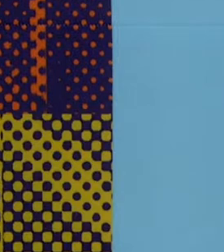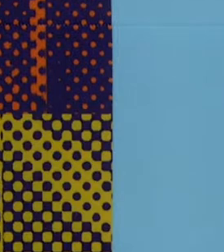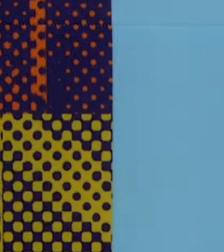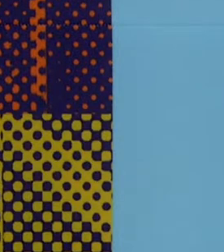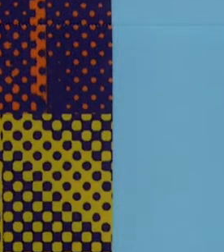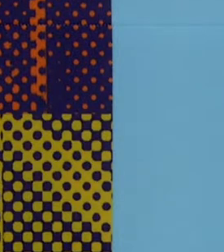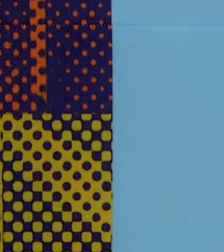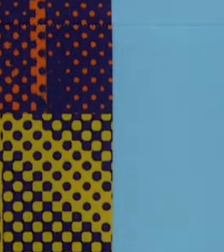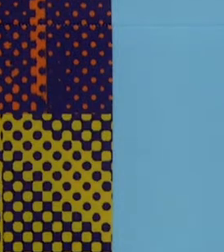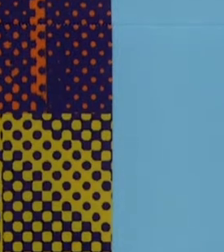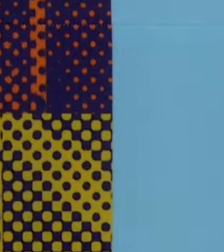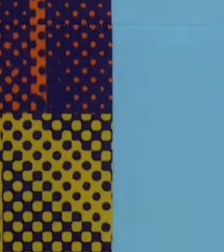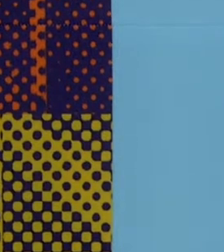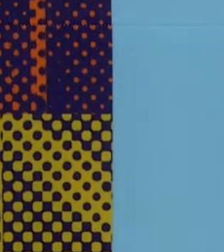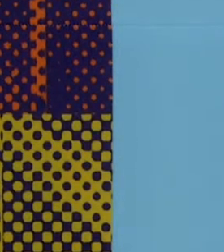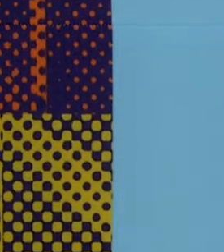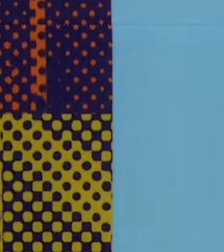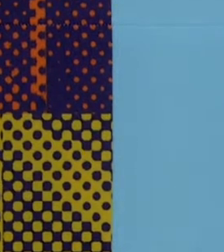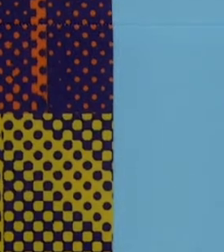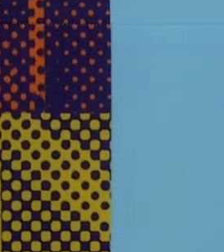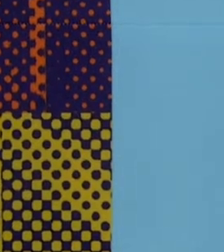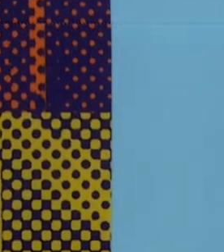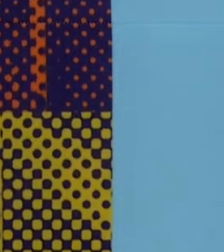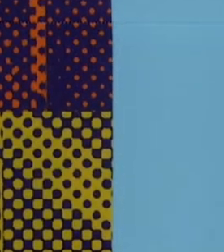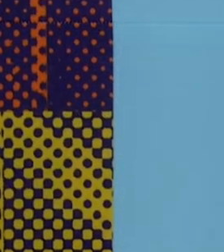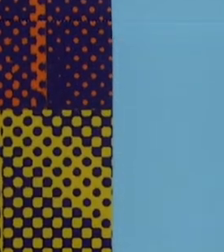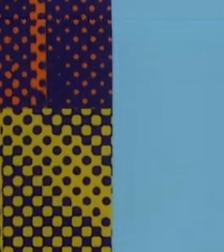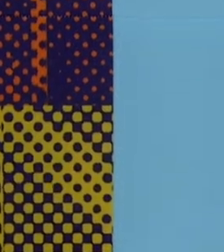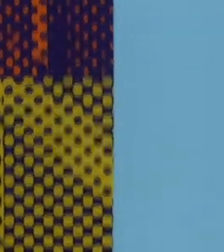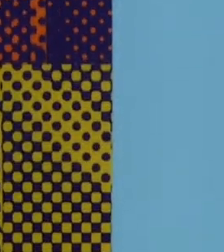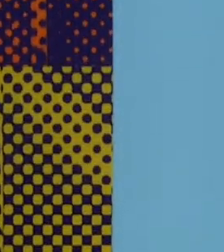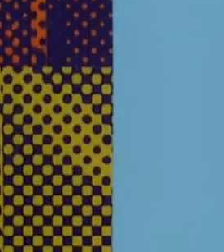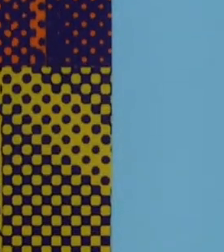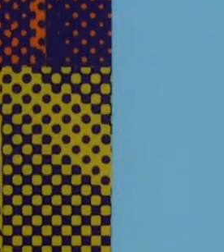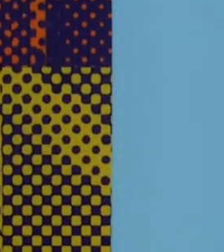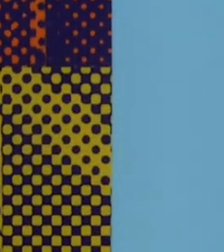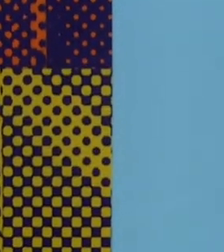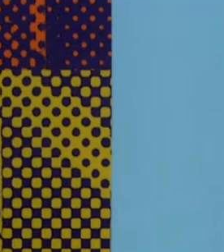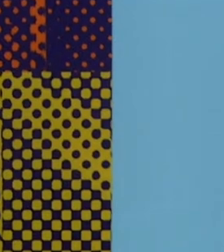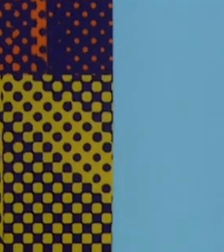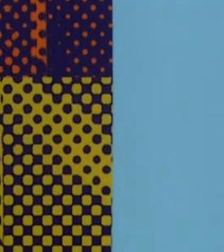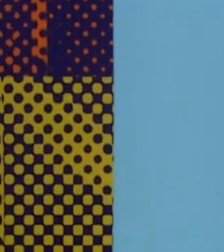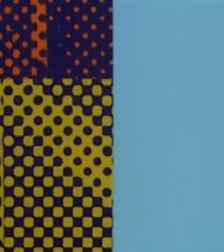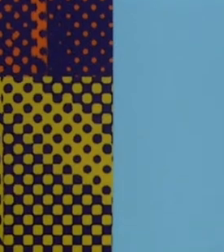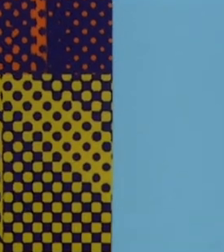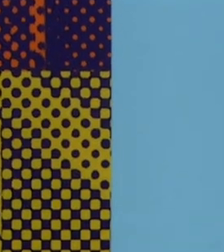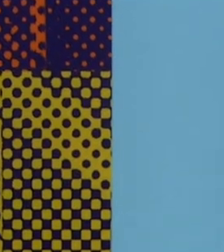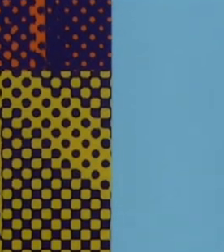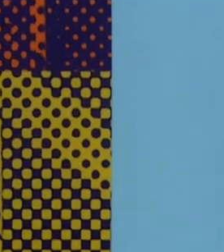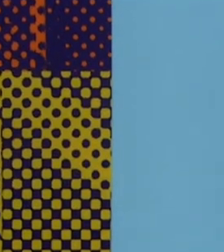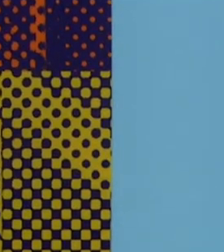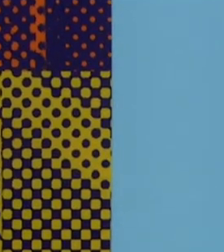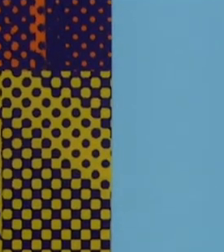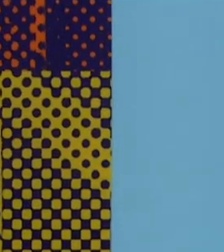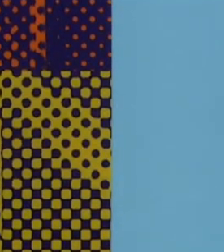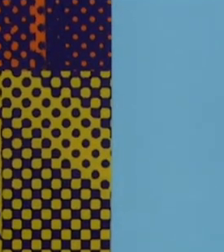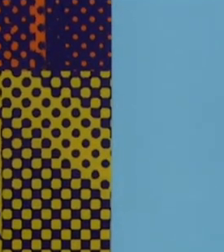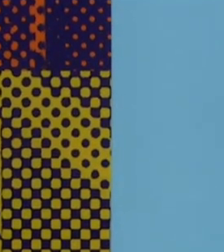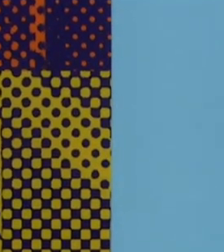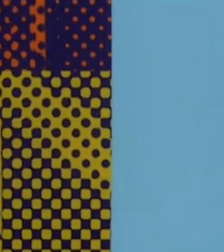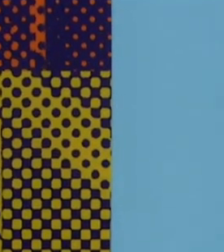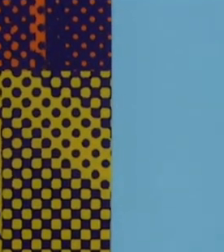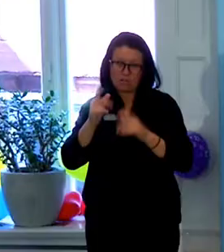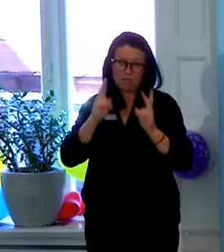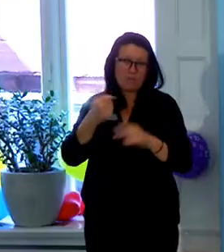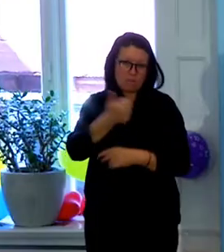Heder som är ute och kompetensutvecklar vår personal naturligtvis. Vi har ett boende som riktas till unga tjejer för att man ska kunna få den